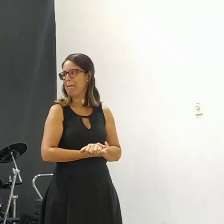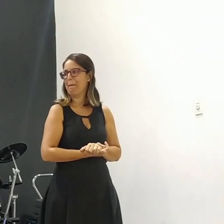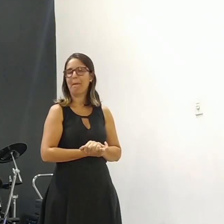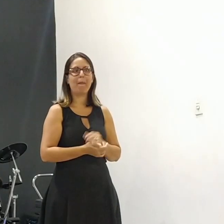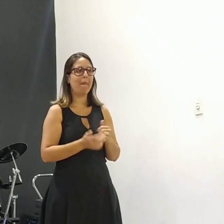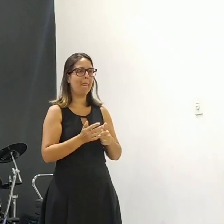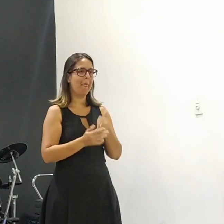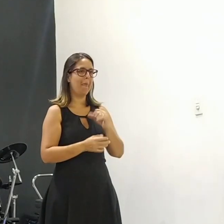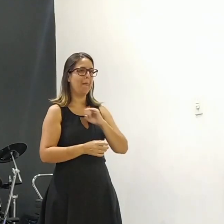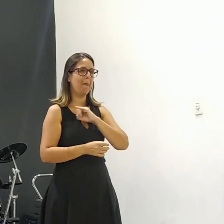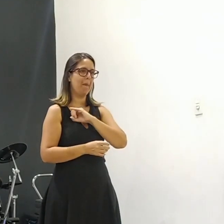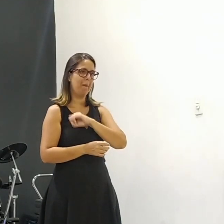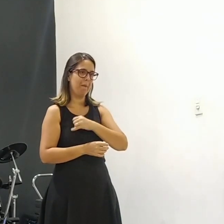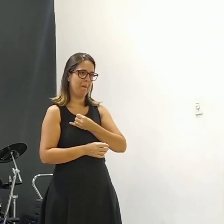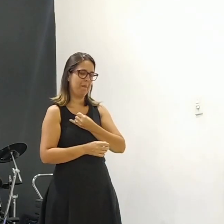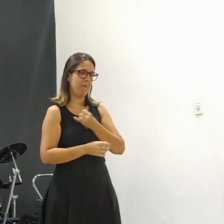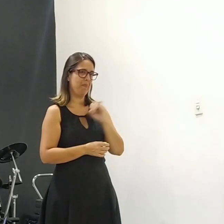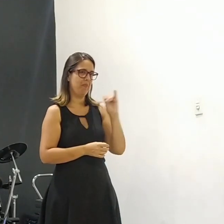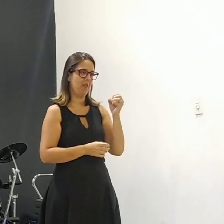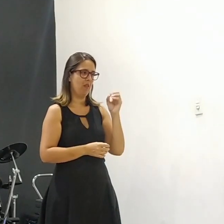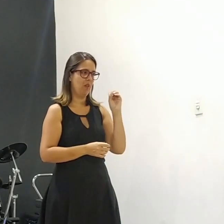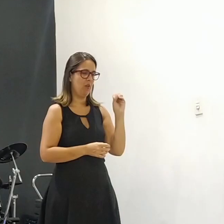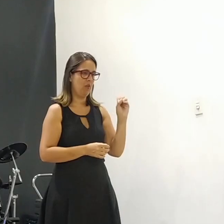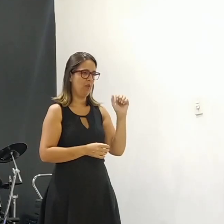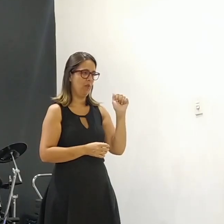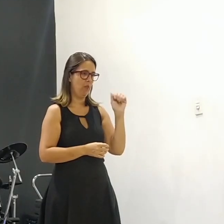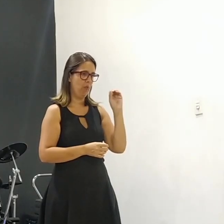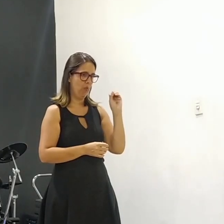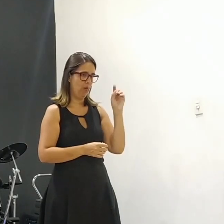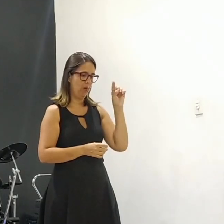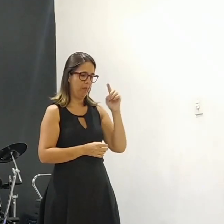1 João capítulo 5, 11 e 12.